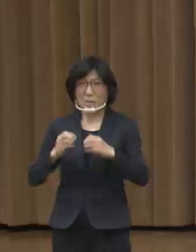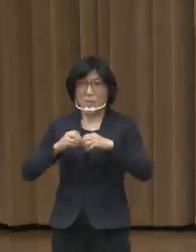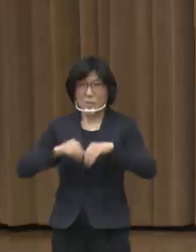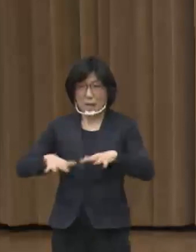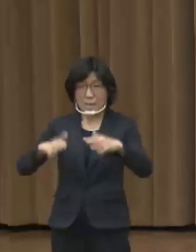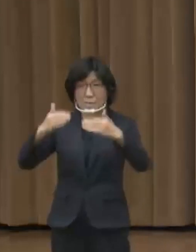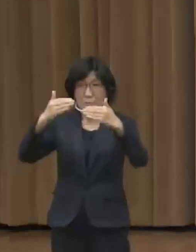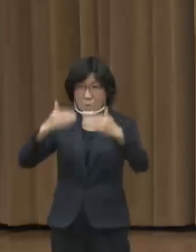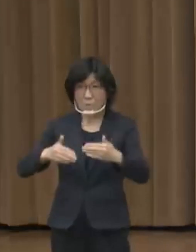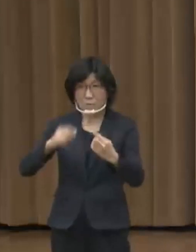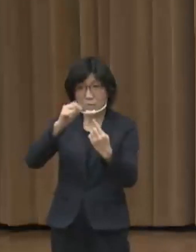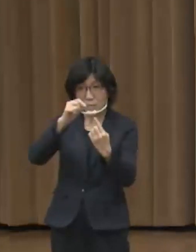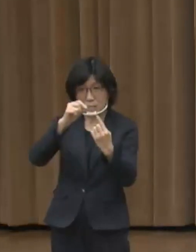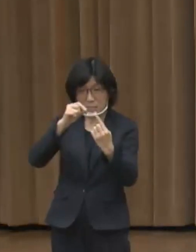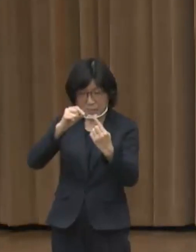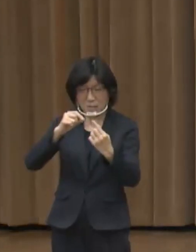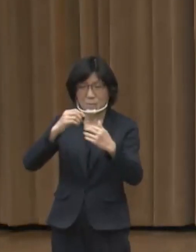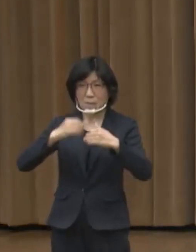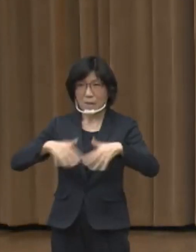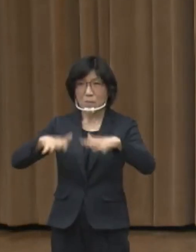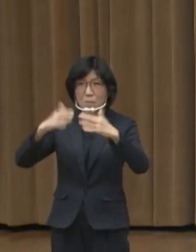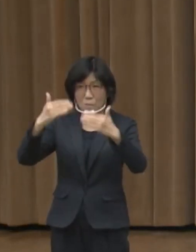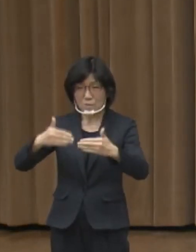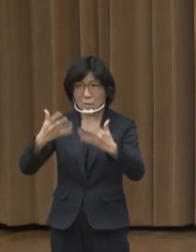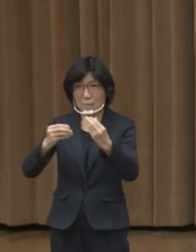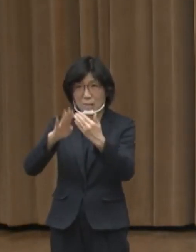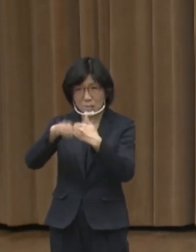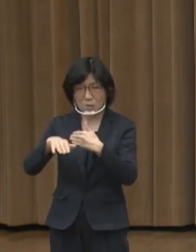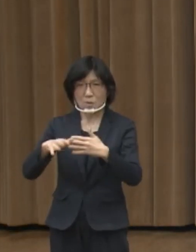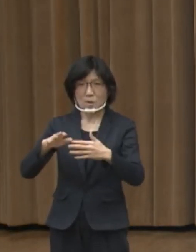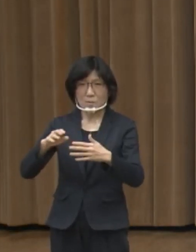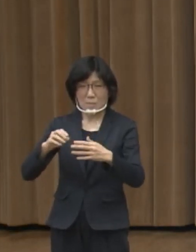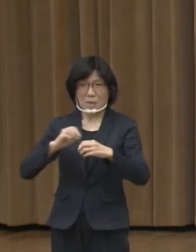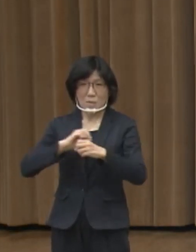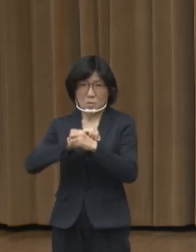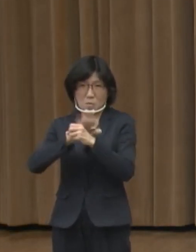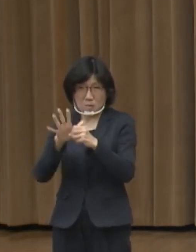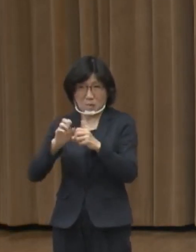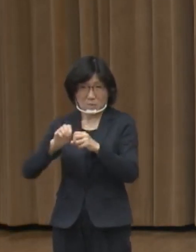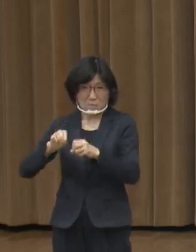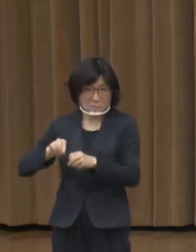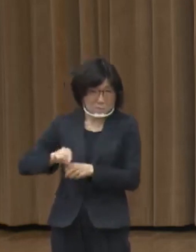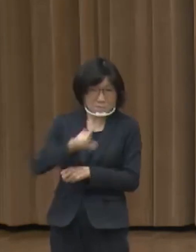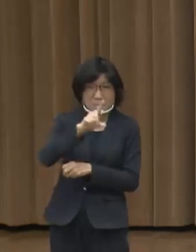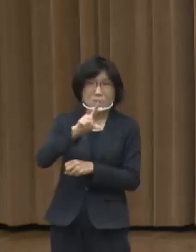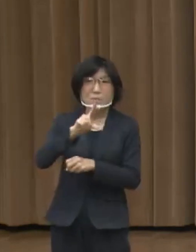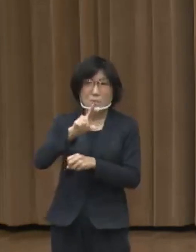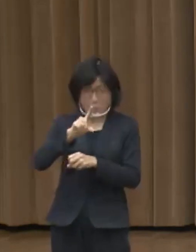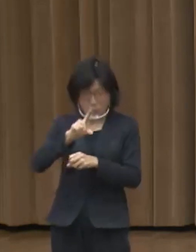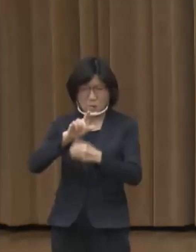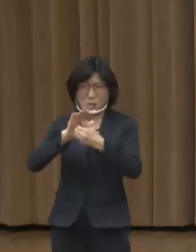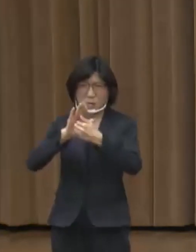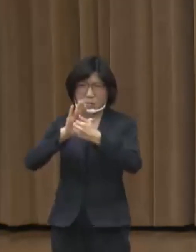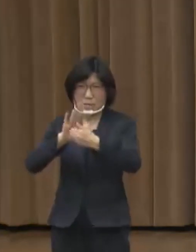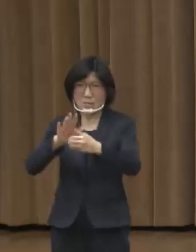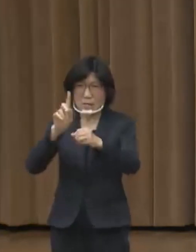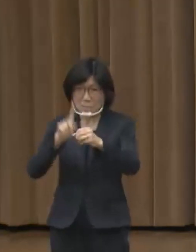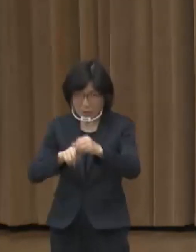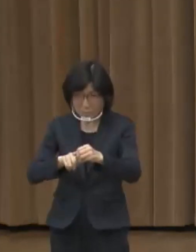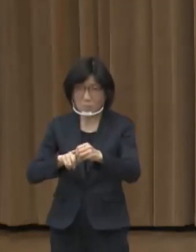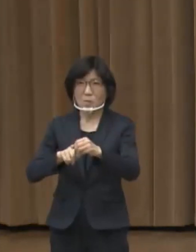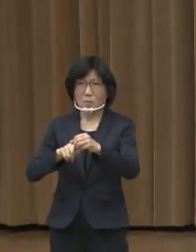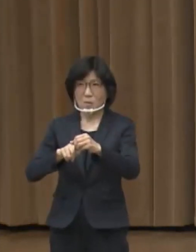て新型コロナウイルス感染症の拡大を防ぐ取り組みを行っていただいているすべての県